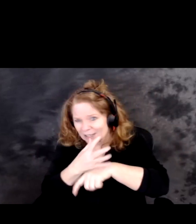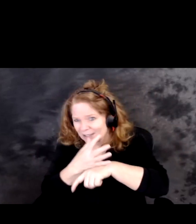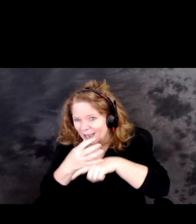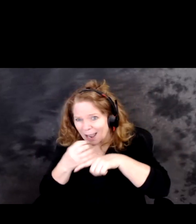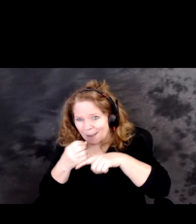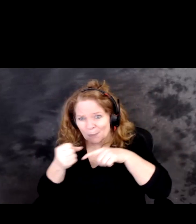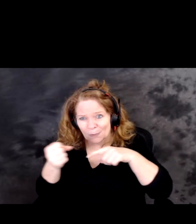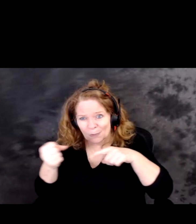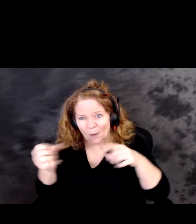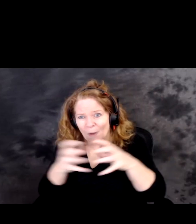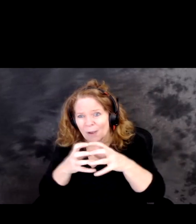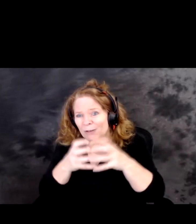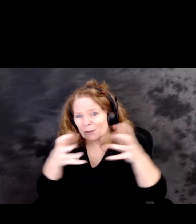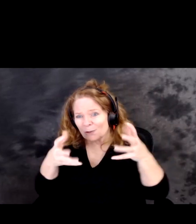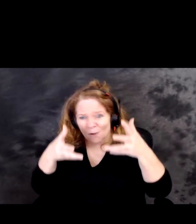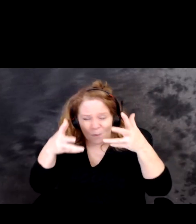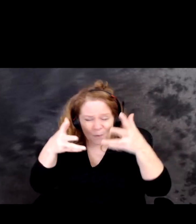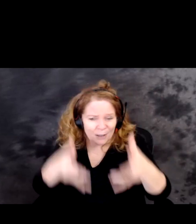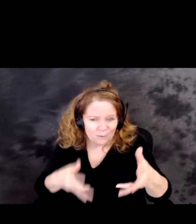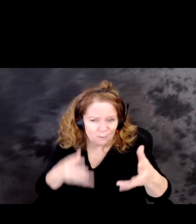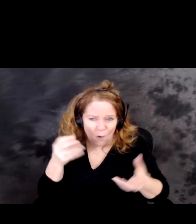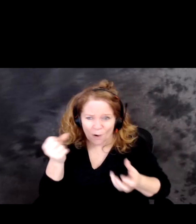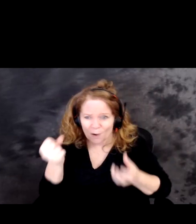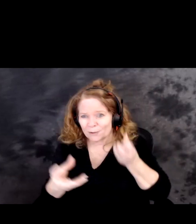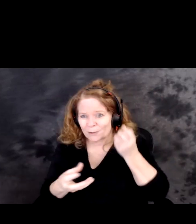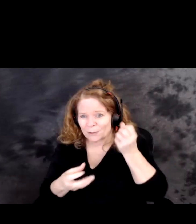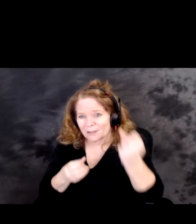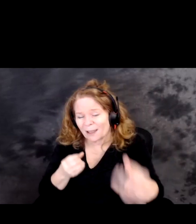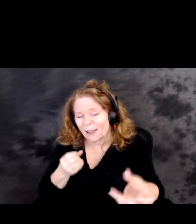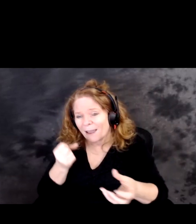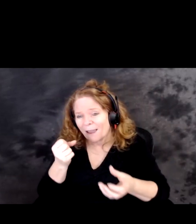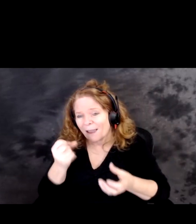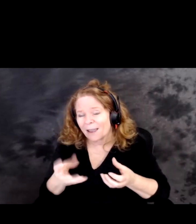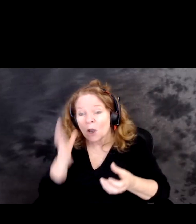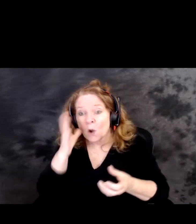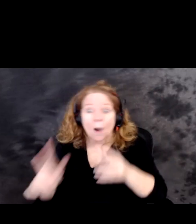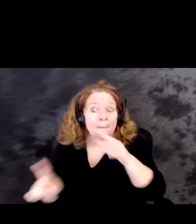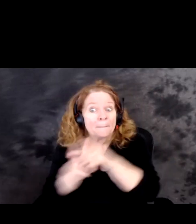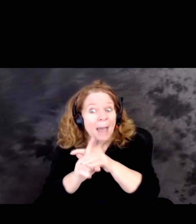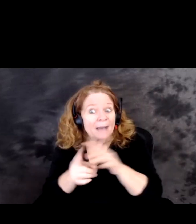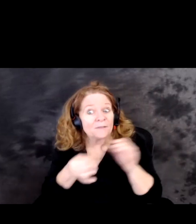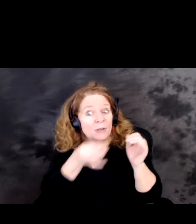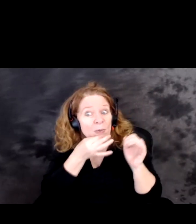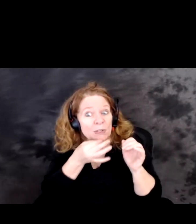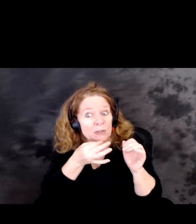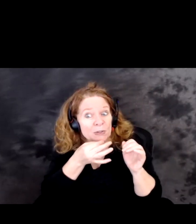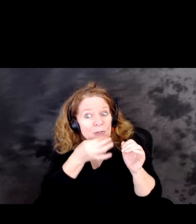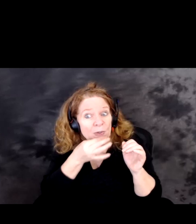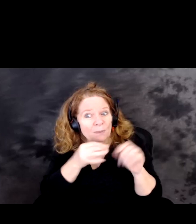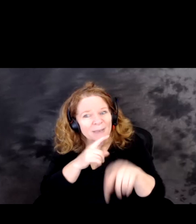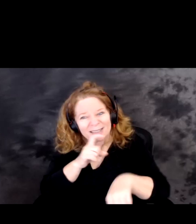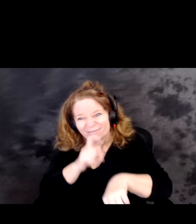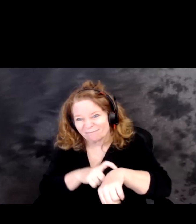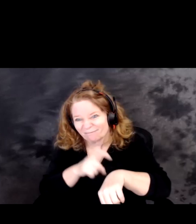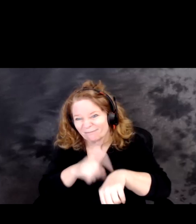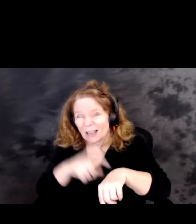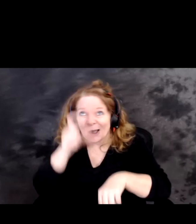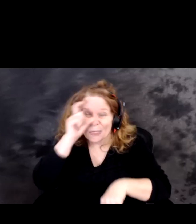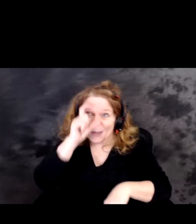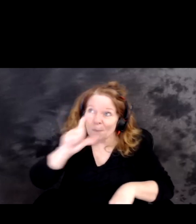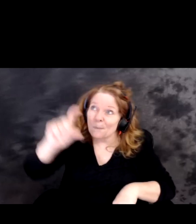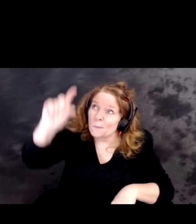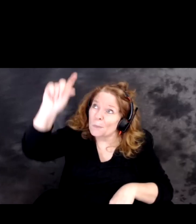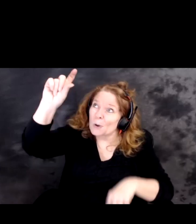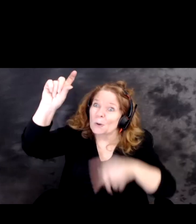Bueno, ¿dónde se nos fue el tiempo? Hay tanto más que decir. Estaremos de vuelta